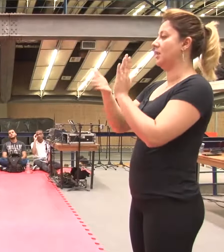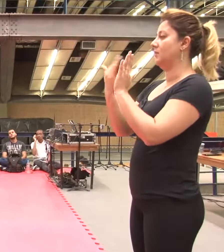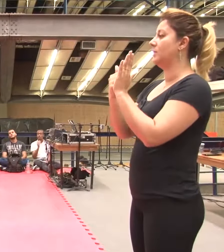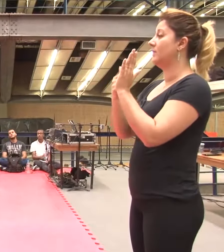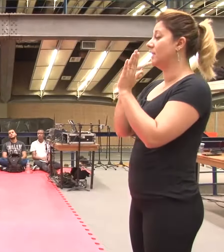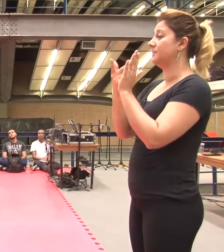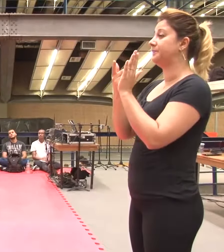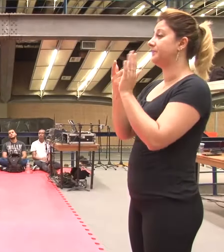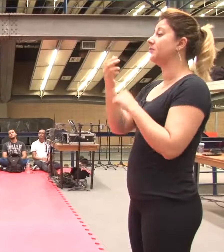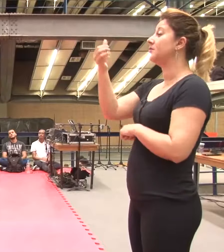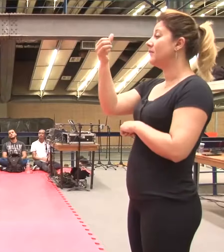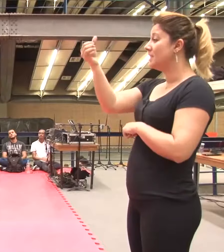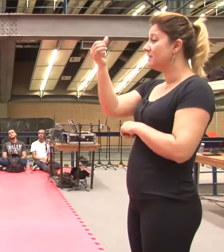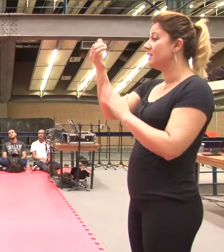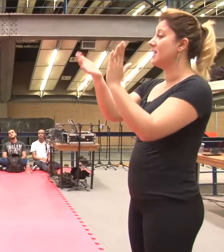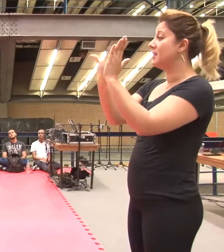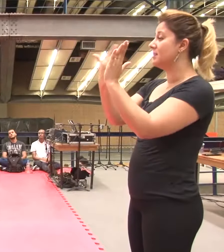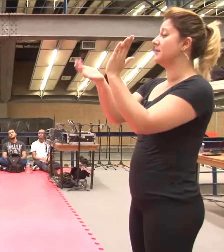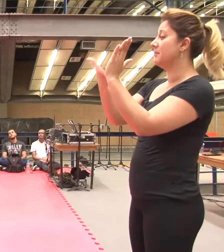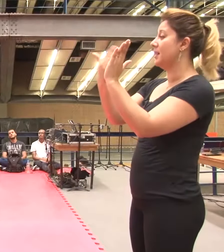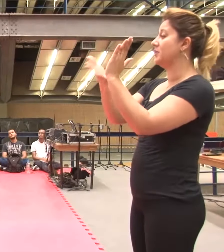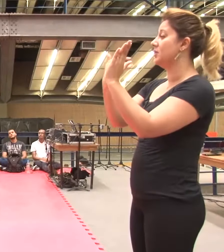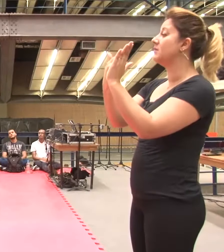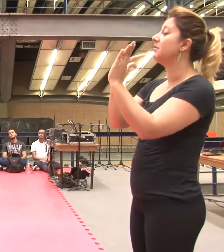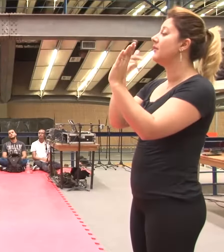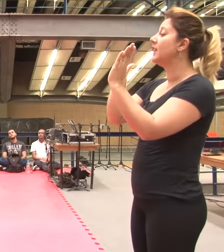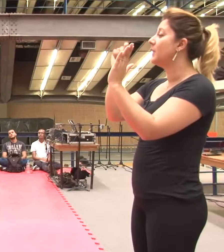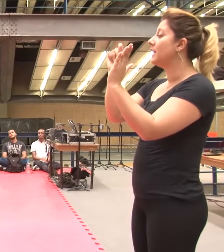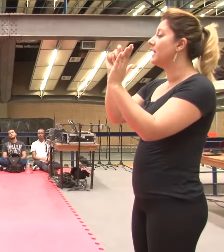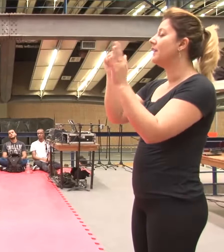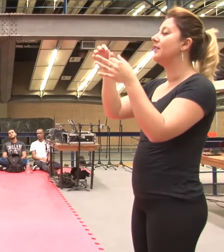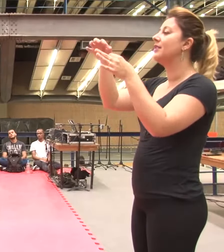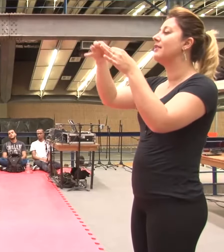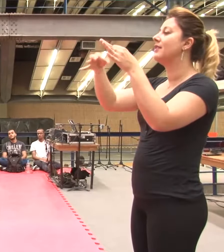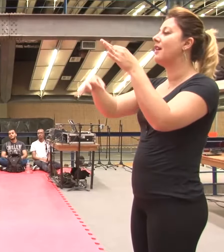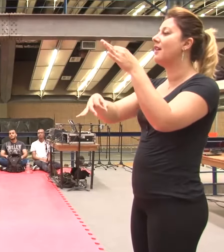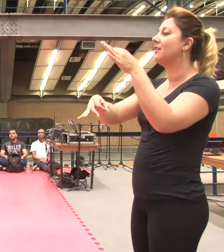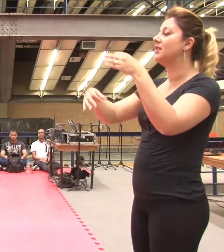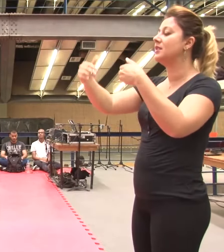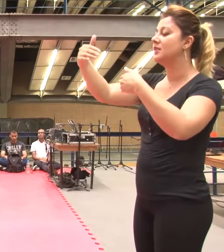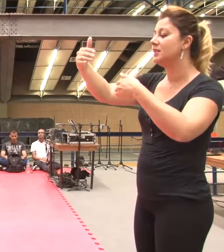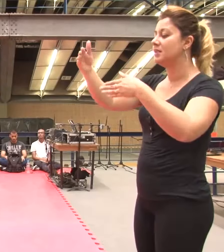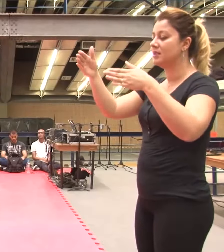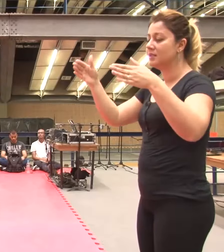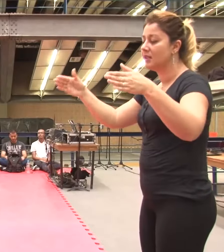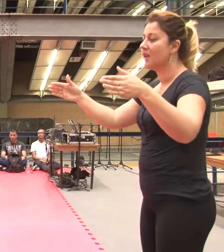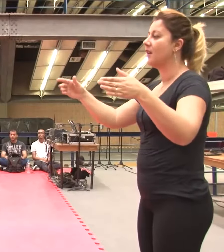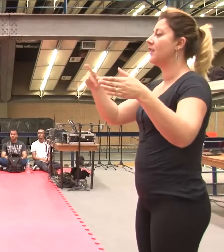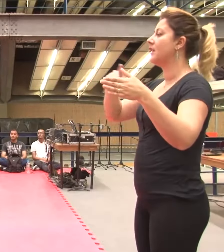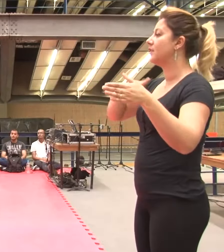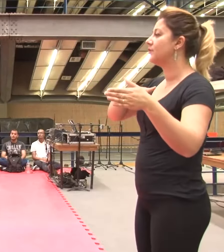gasta cerca de 6 páginas para desenhar os detalhes. Ele fala das voltinhas